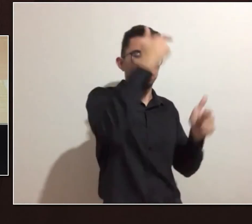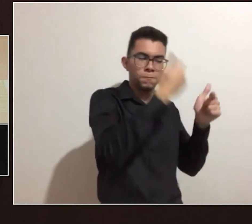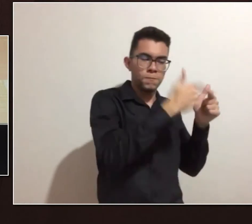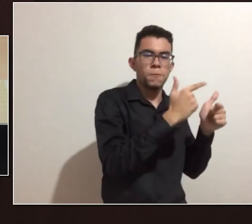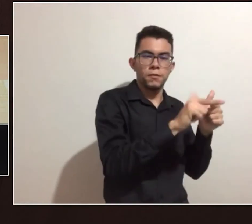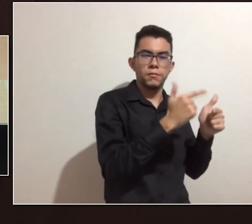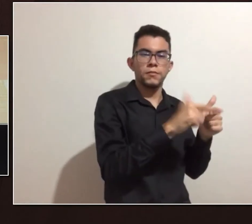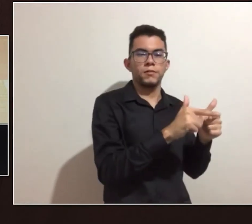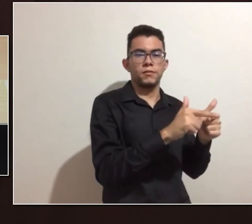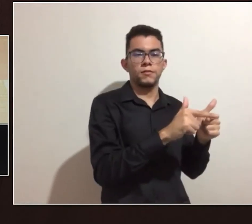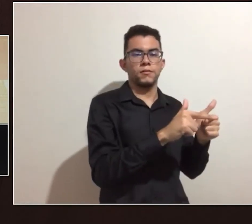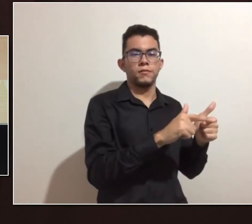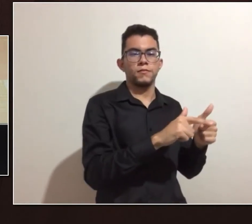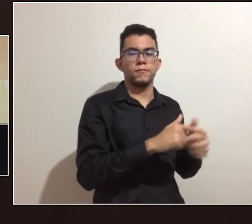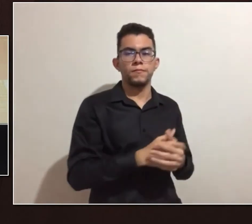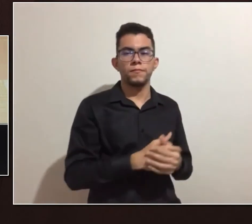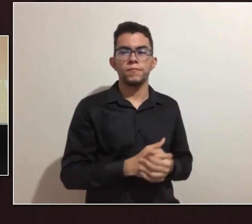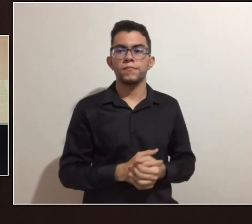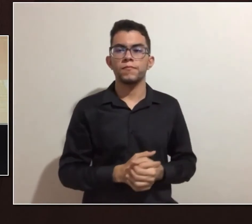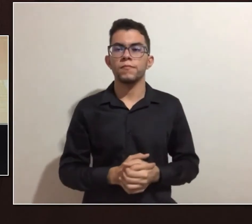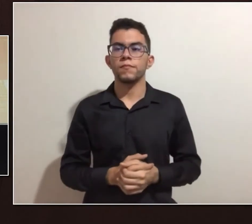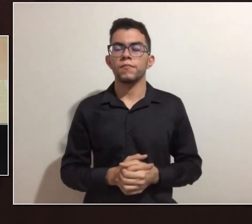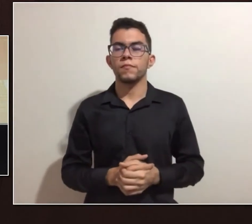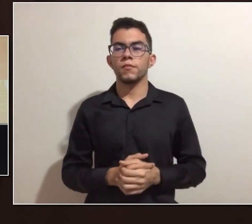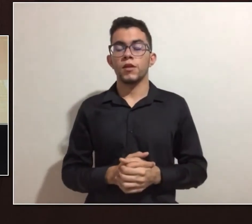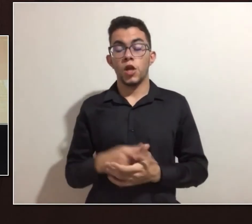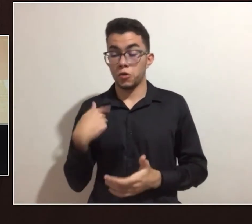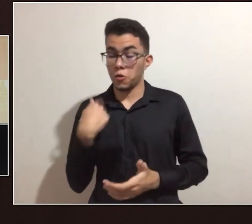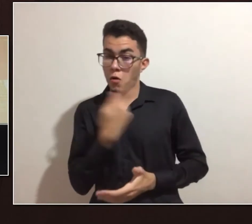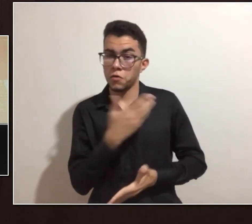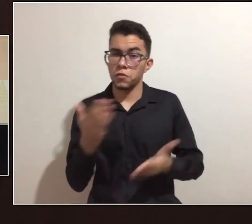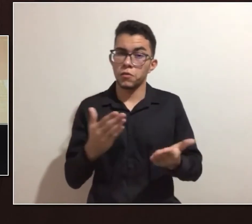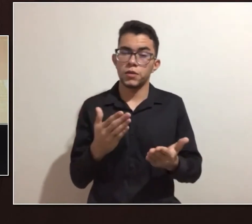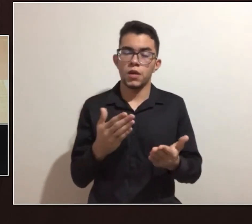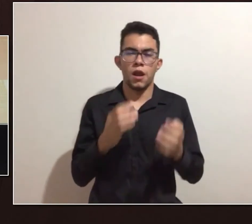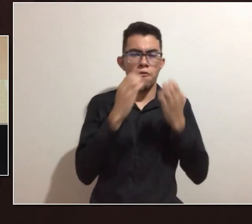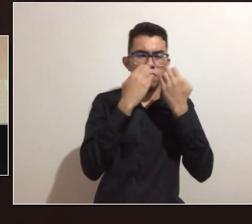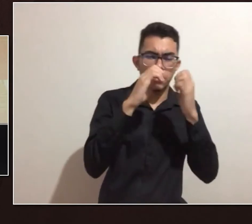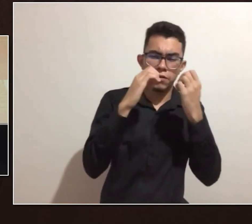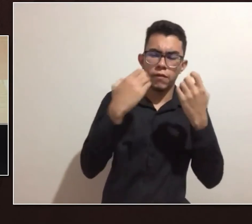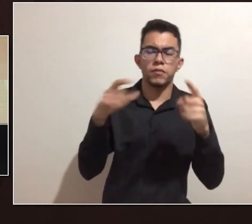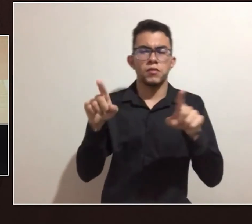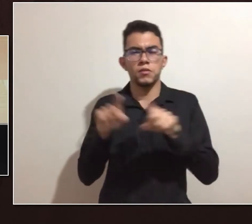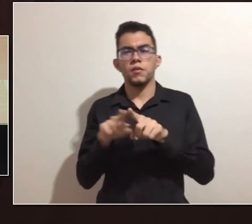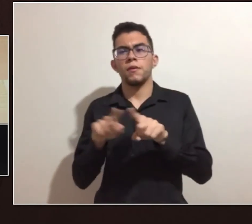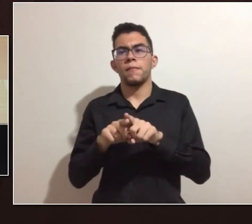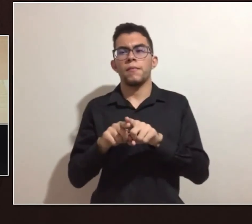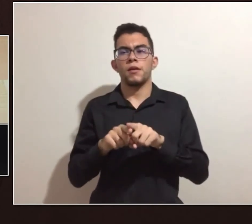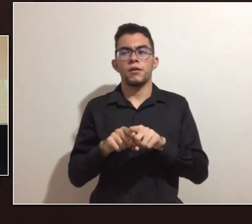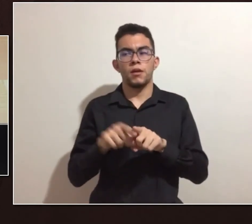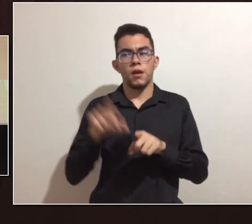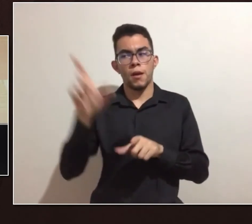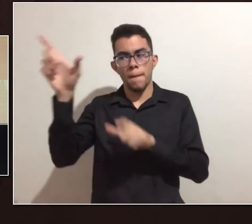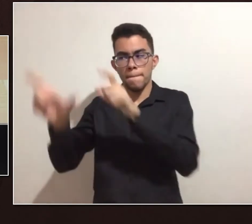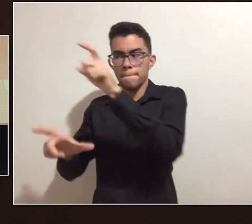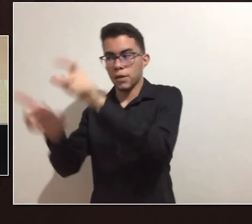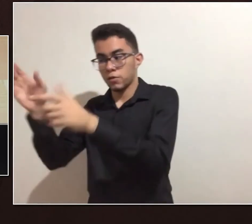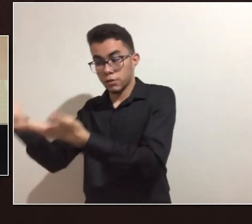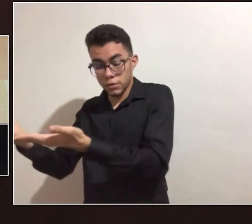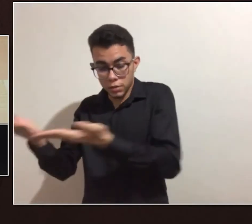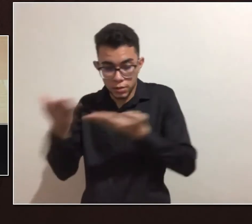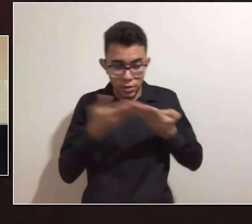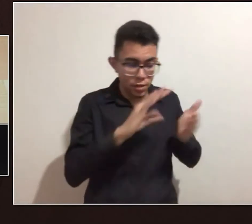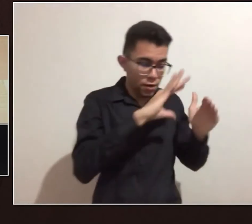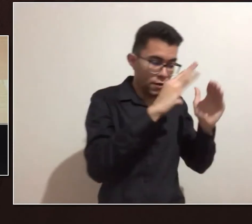irmão, nós não só pregamos o evangelho, mas nós também trazemos as pessoas para a igreja.